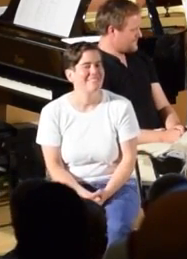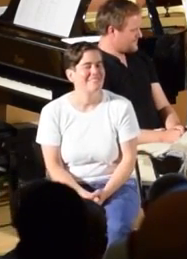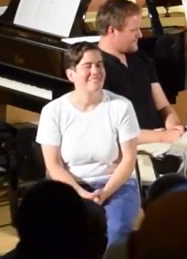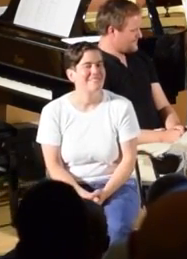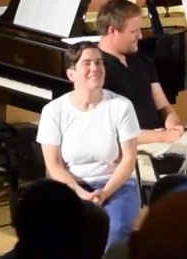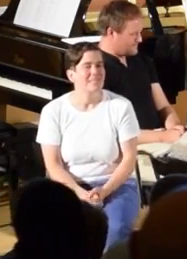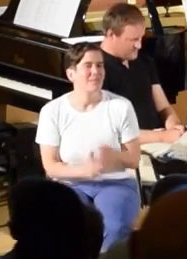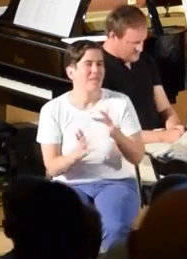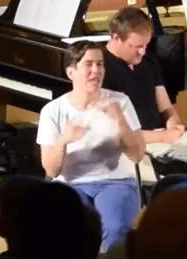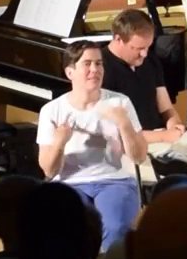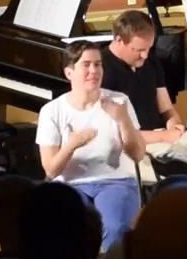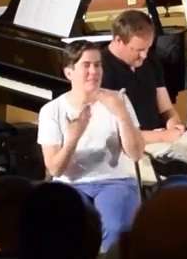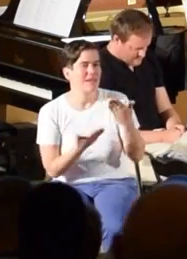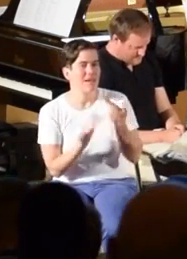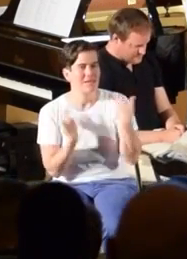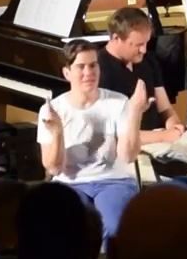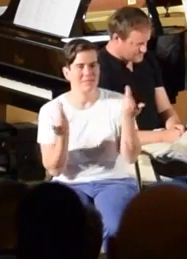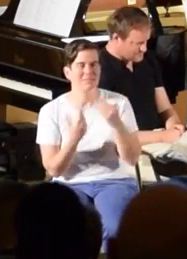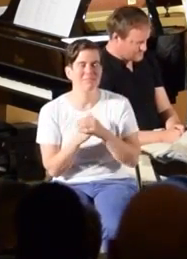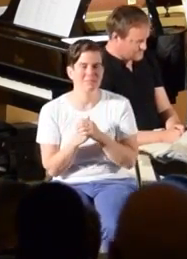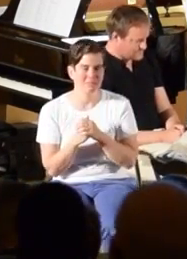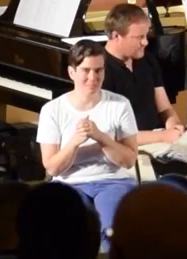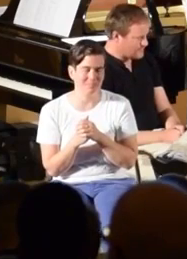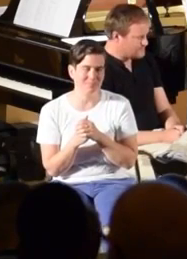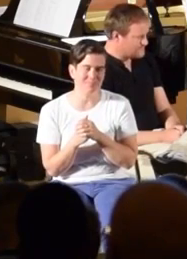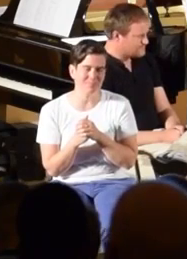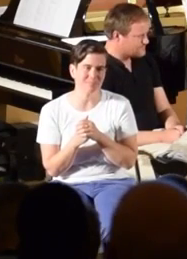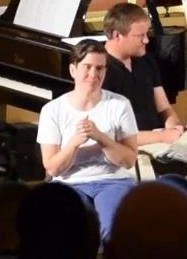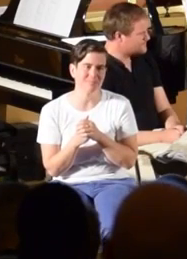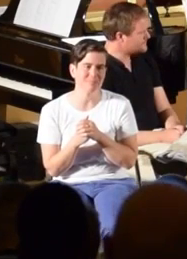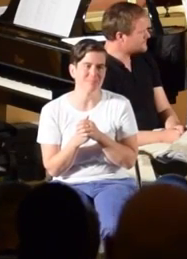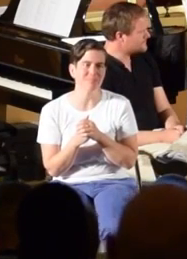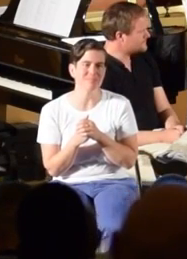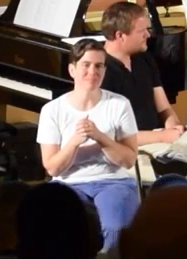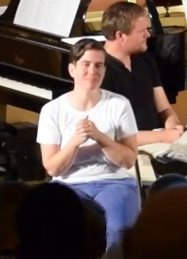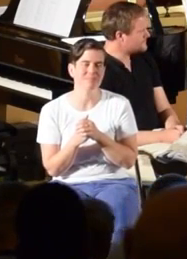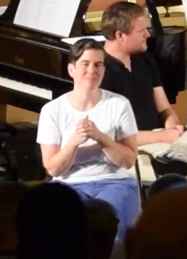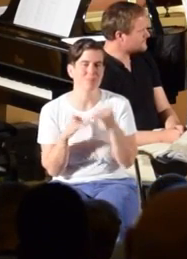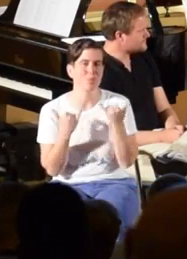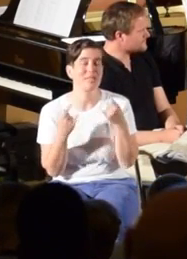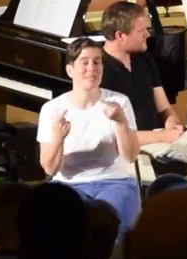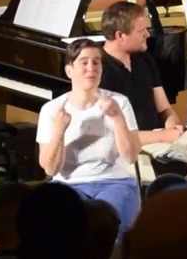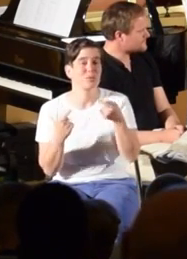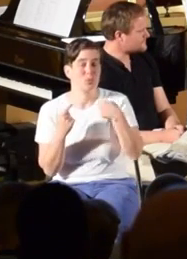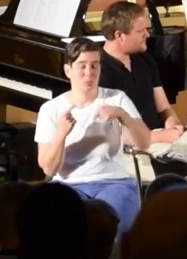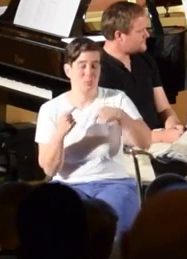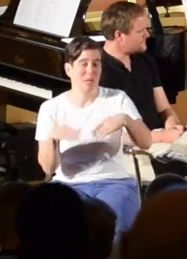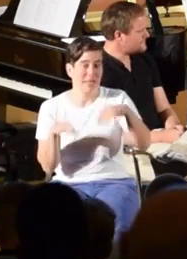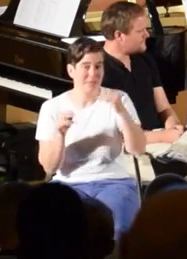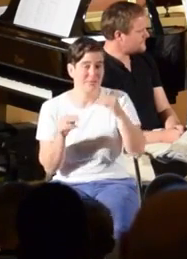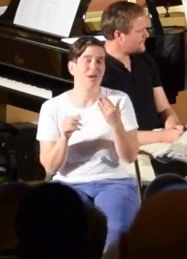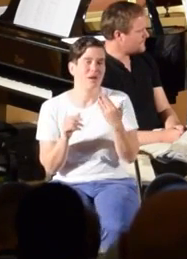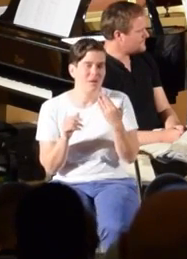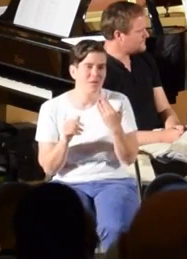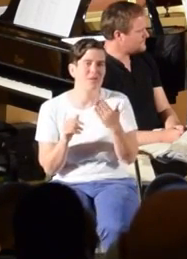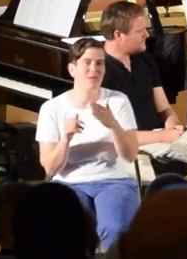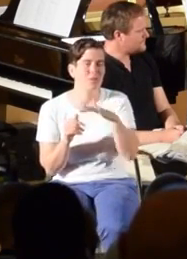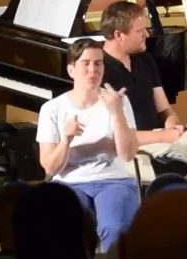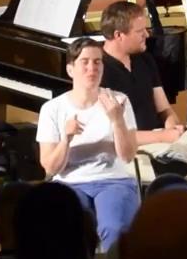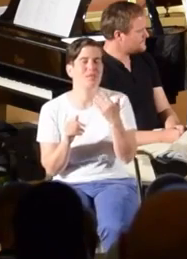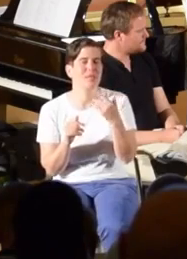ganz herzlichen Dank, dass Sie da waren. Ganz herzlichen Dank an alle. Und wir beginnen ja mit den Diskussionen erst. Und es wird ganz viel Raum sein, in den